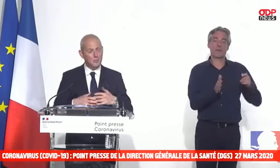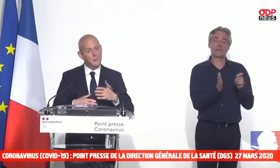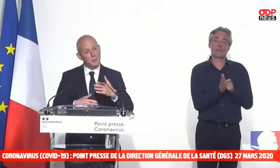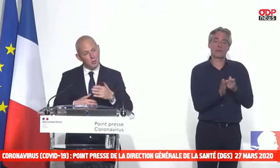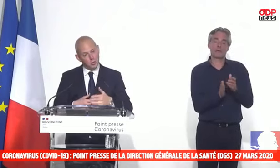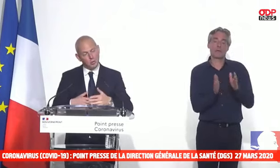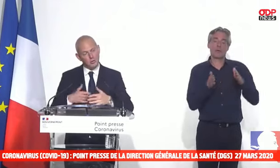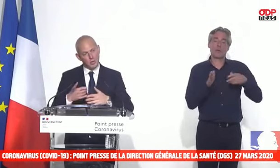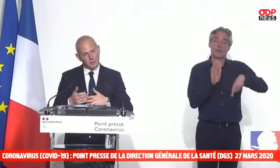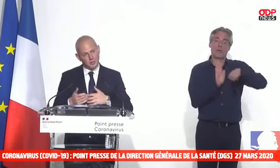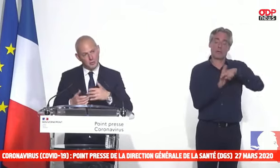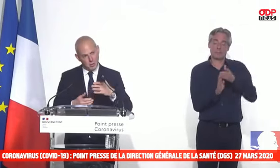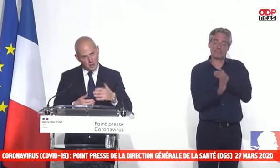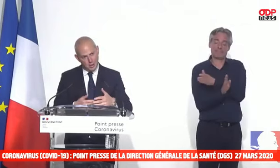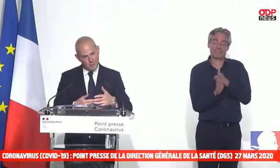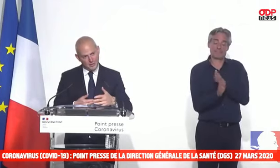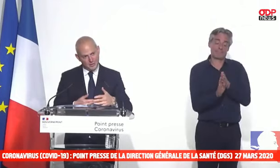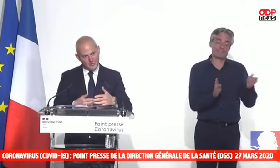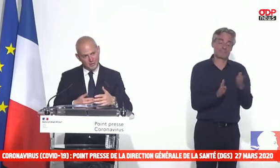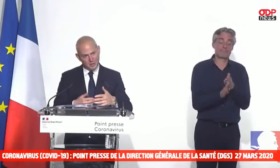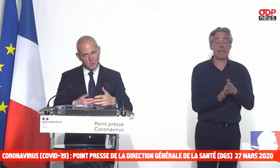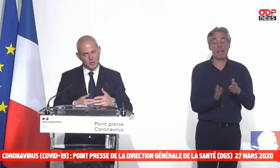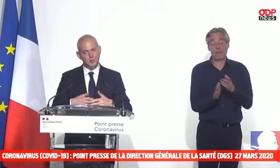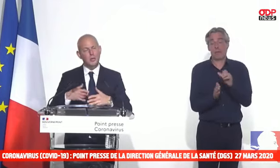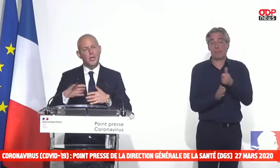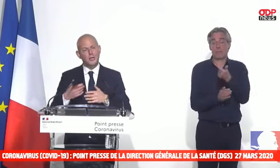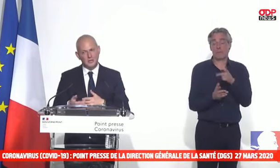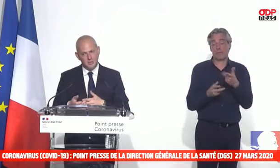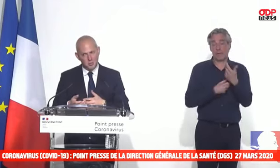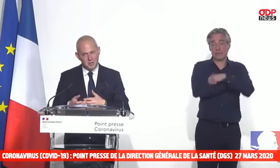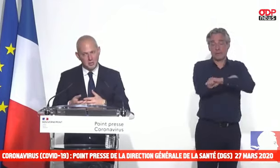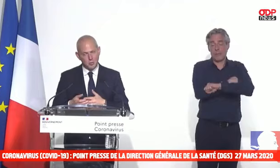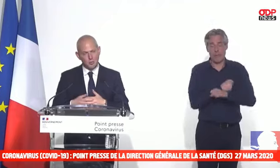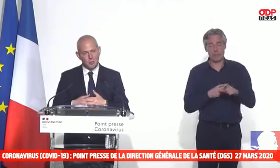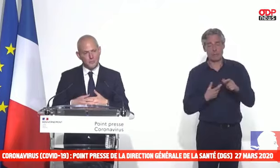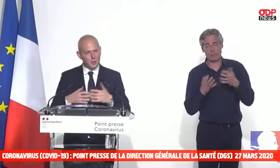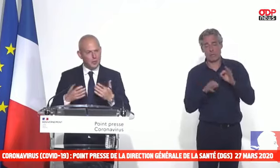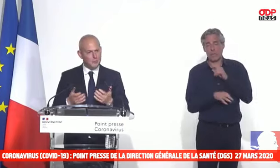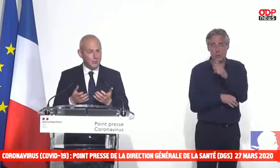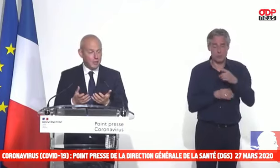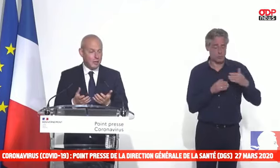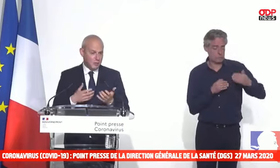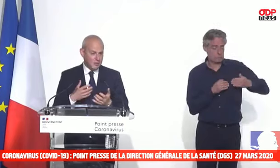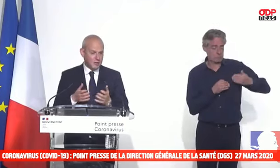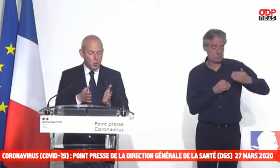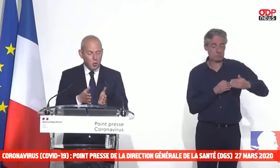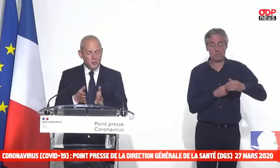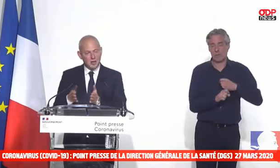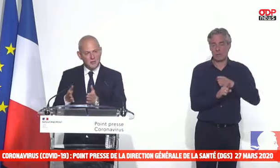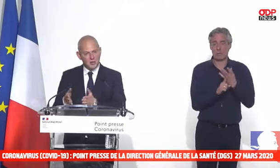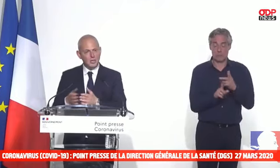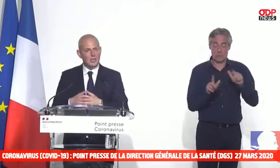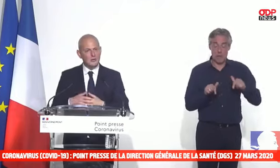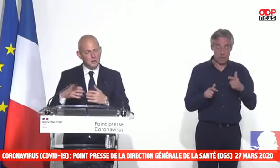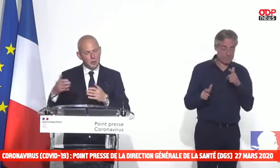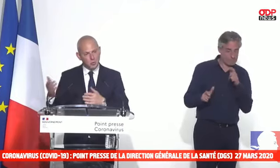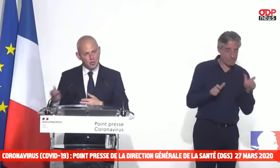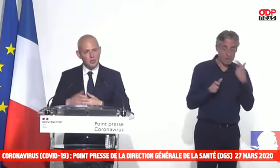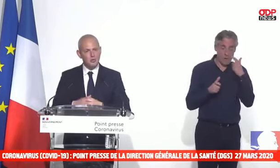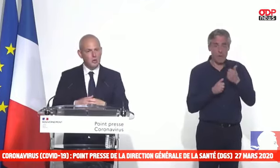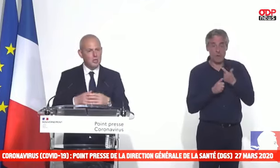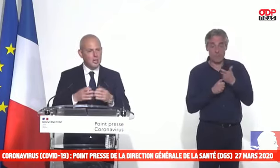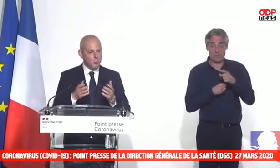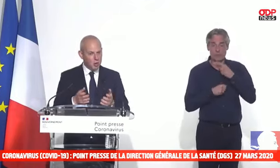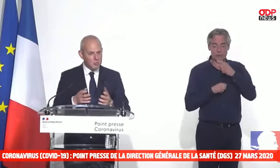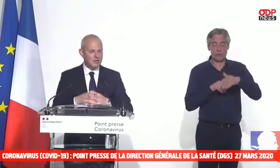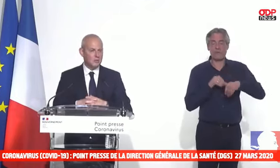pré-confinement. Mais le temps que les personnes aient passé cette phase d'incubation développe des symptômes, il va falloir effectivement observer si dans les prochains